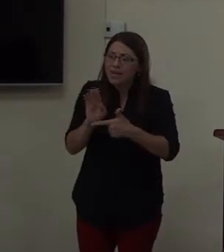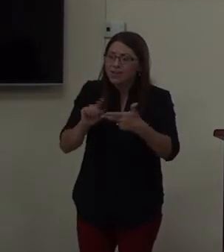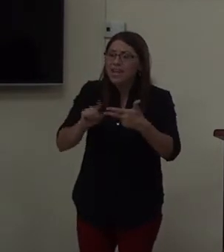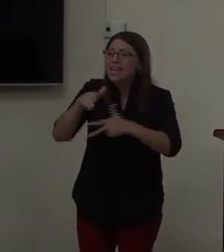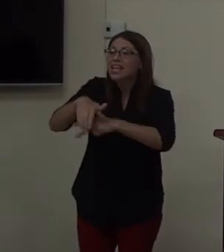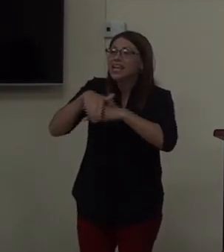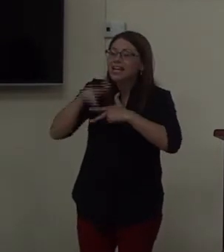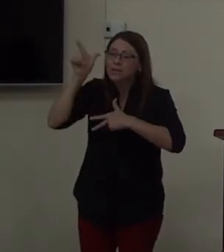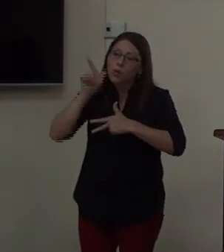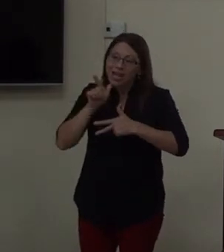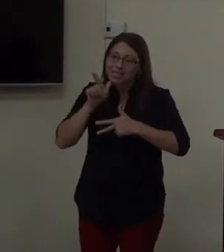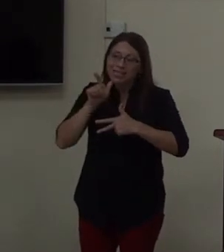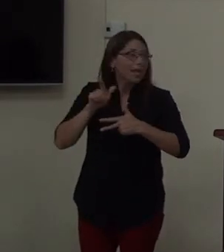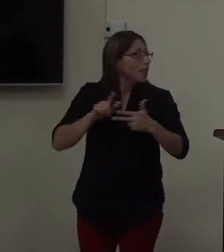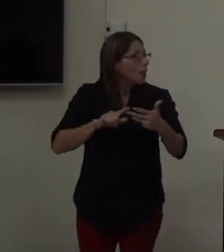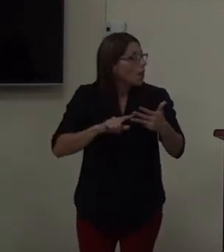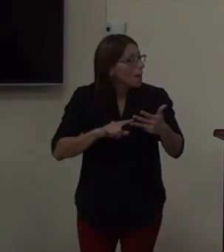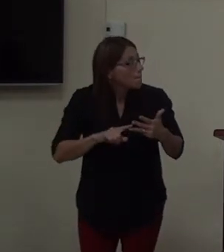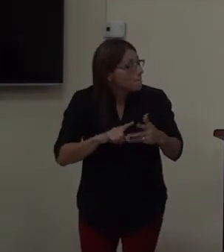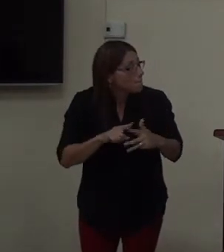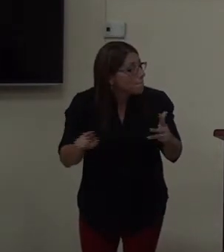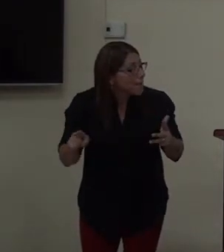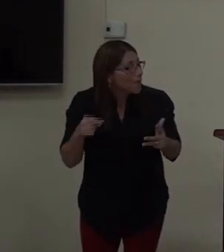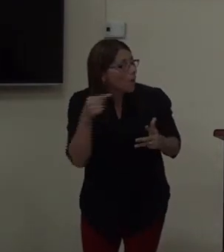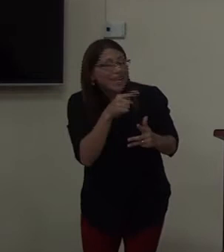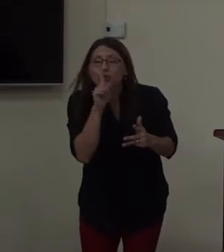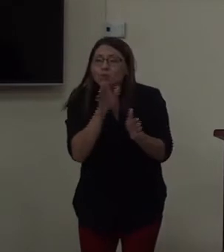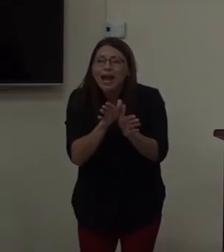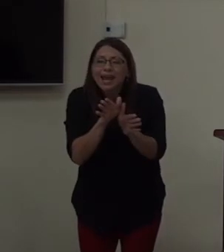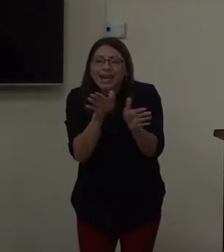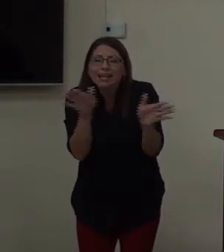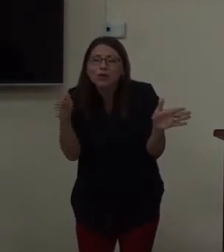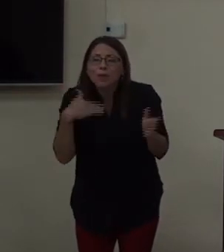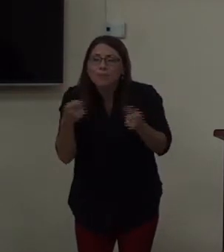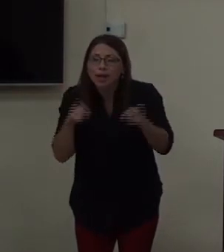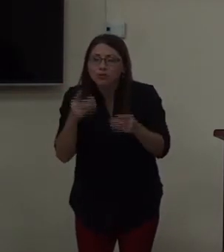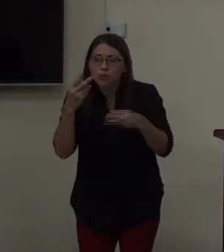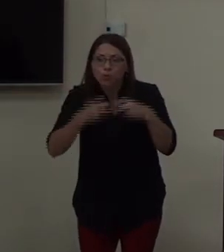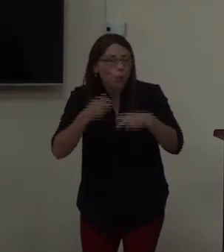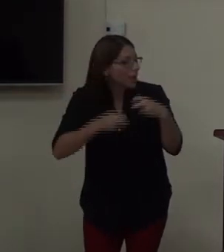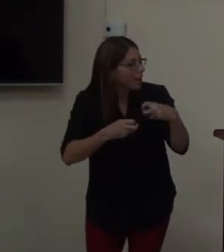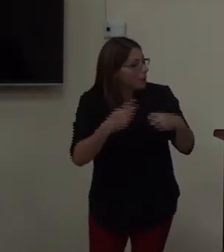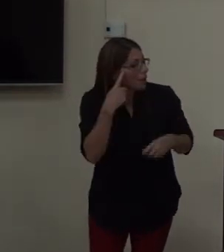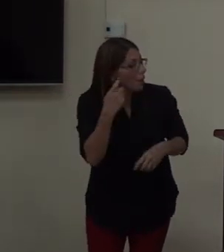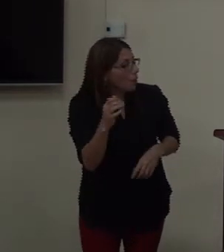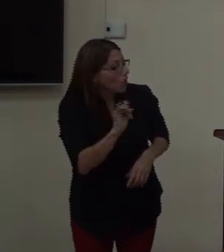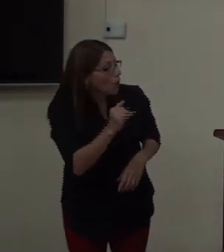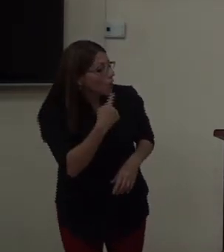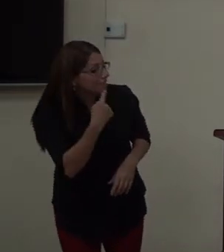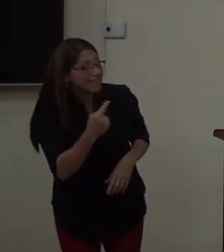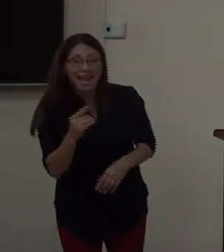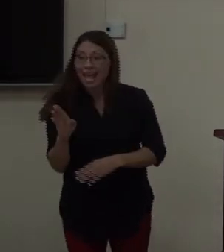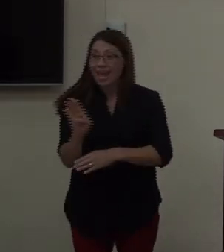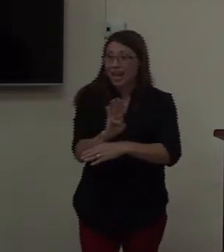limonense, posiblemente el burlere, pero esto es una generalización que a mí me causa mucho problema, porque como les decía, el bribri